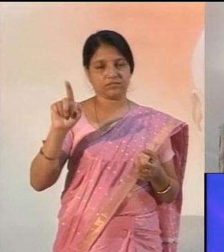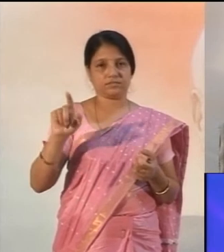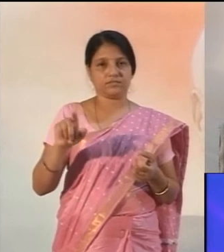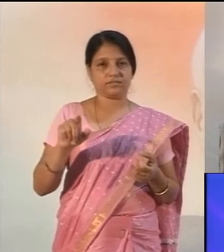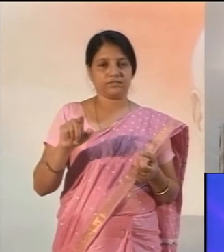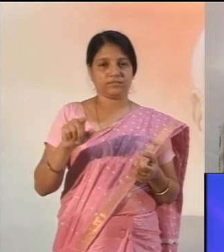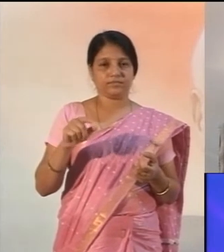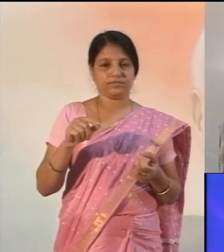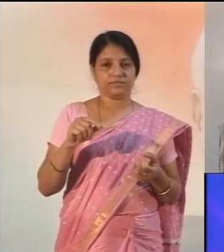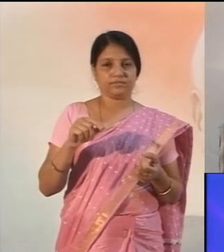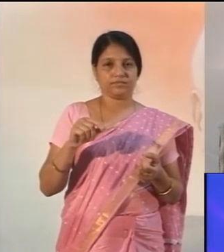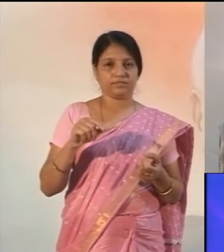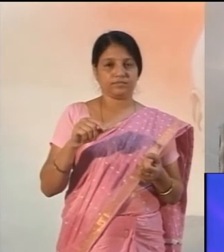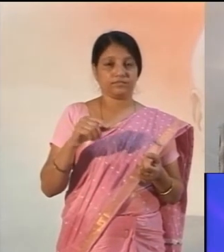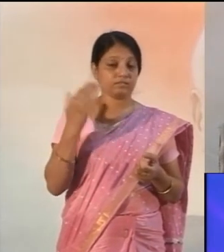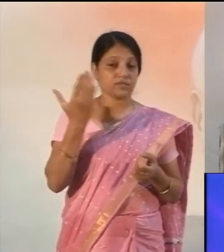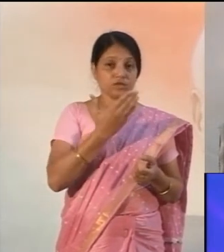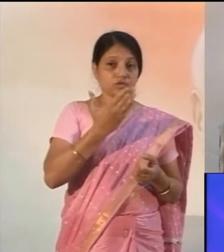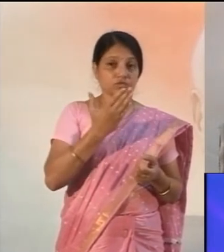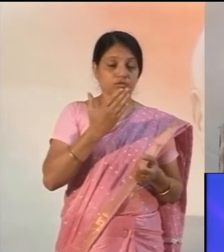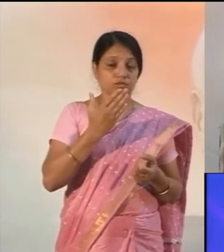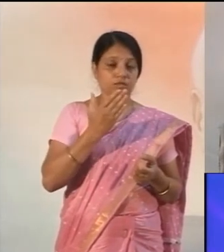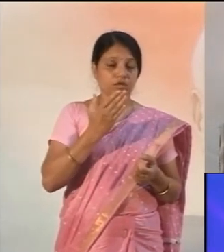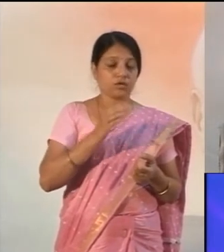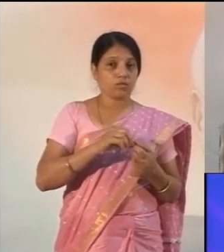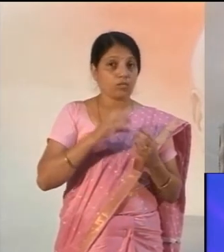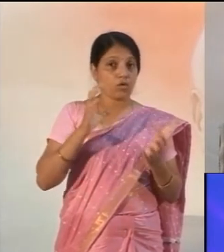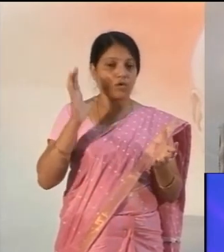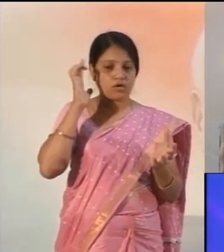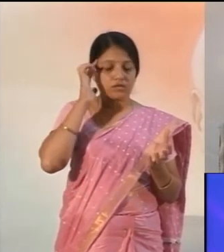स्कूल में बहुत ध्यान से पढ़ाई पढ़ें,